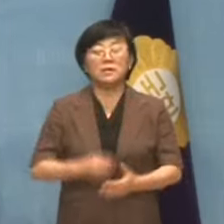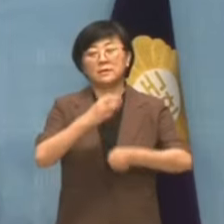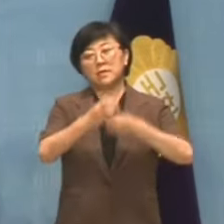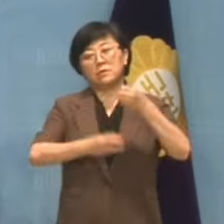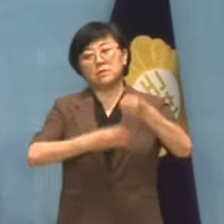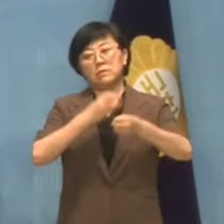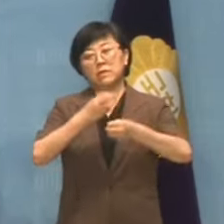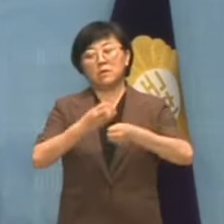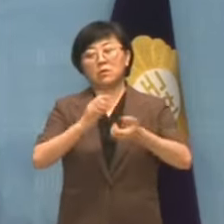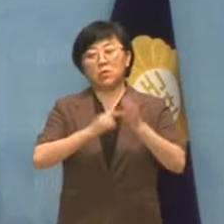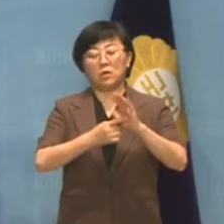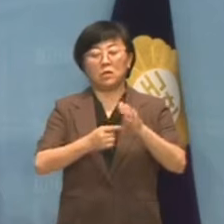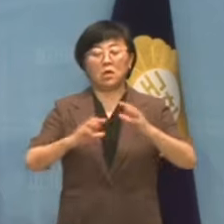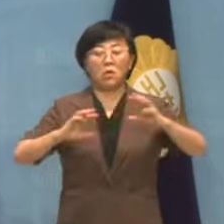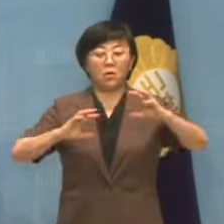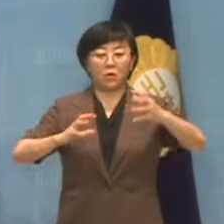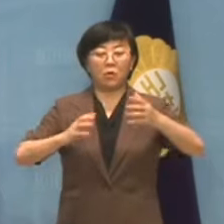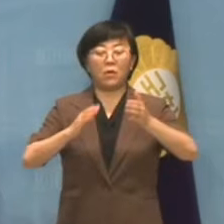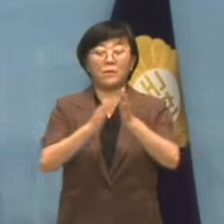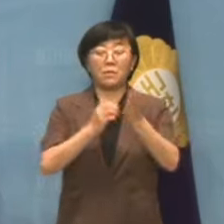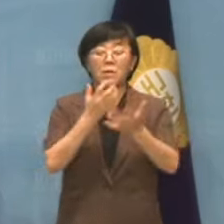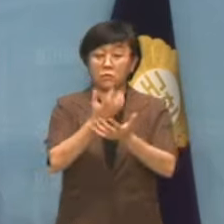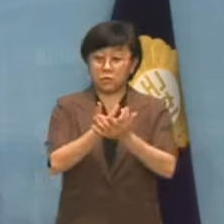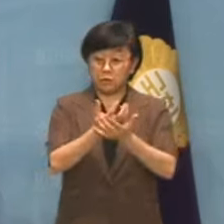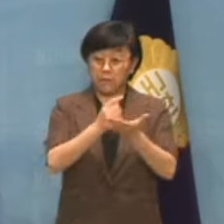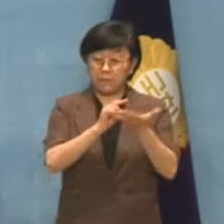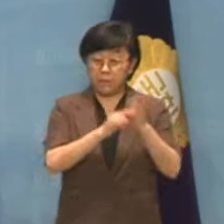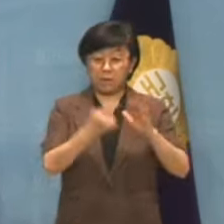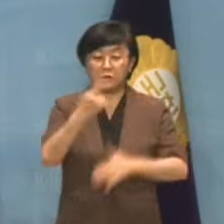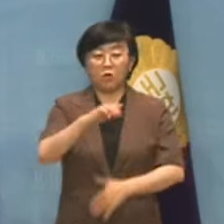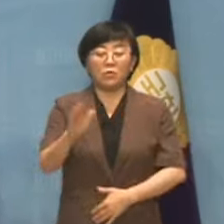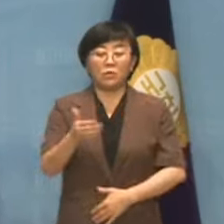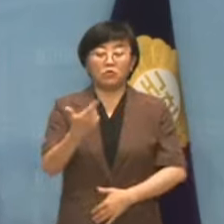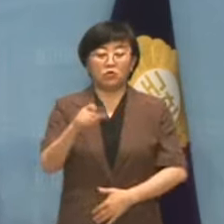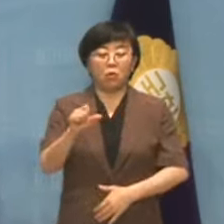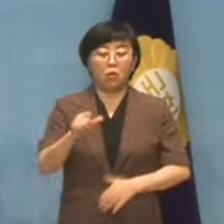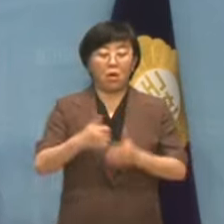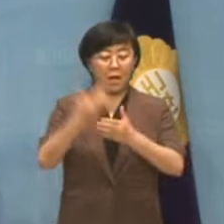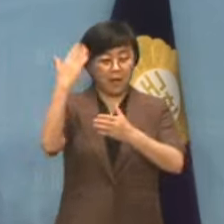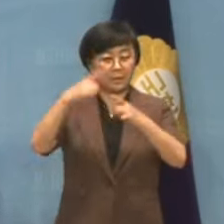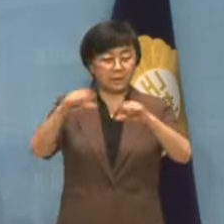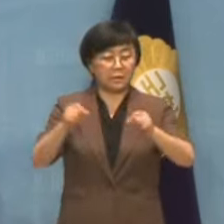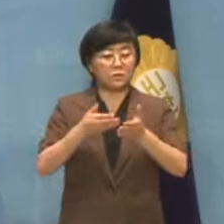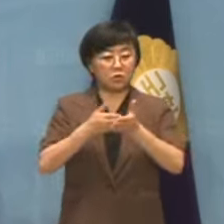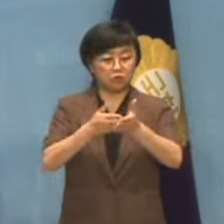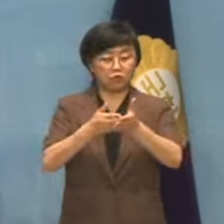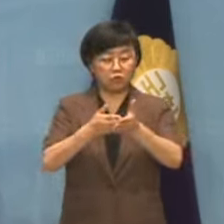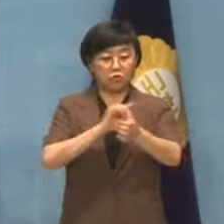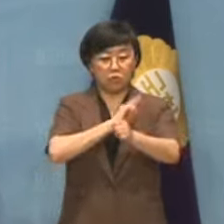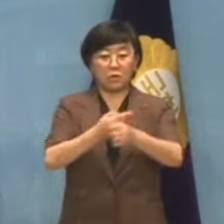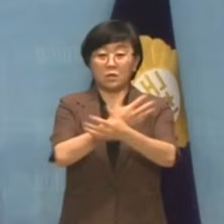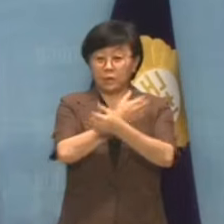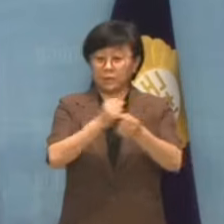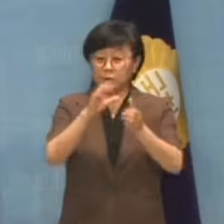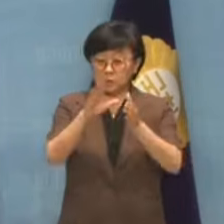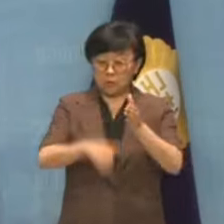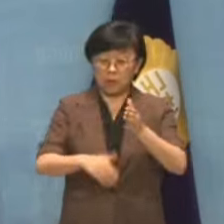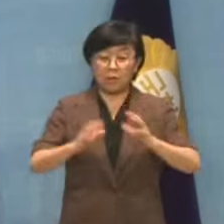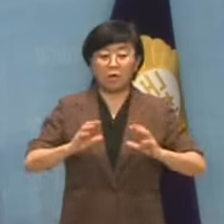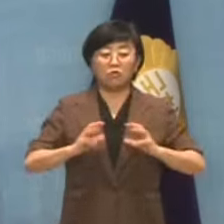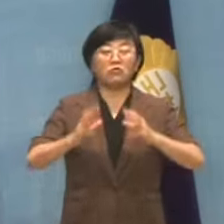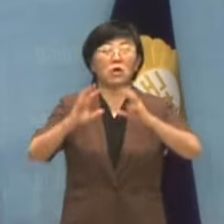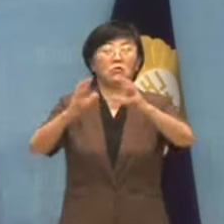만에 공개된 외교부 비밀 문서를 통해 1965년 한일 청구권 협정 체결에서 국가